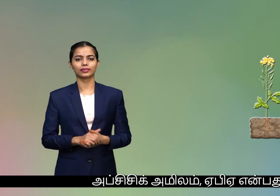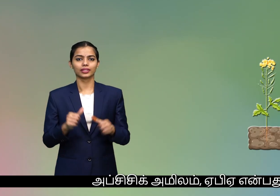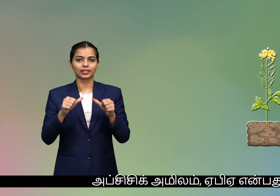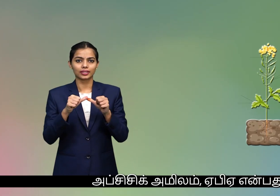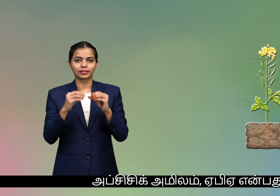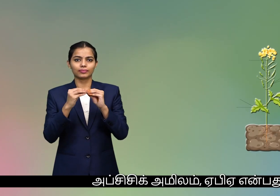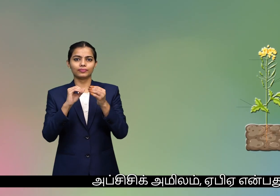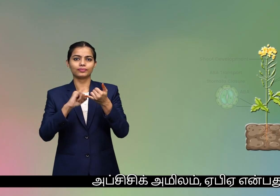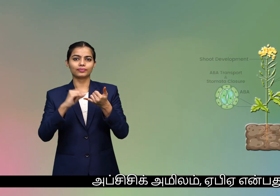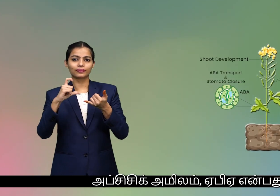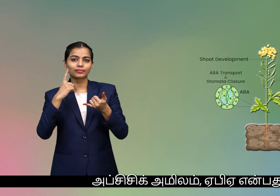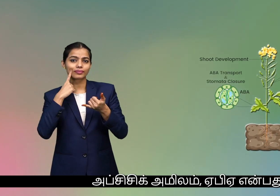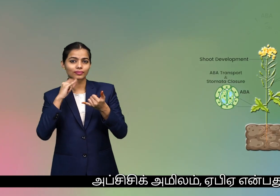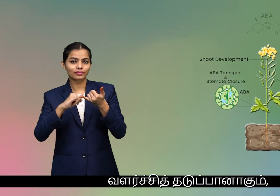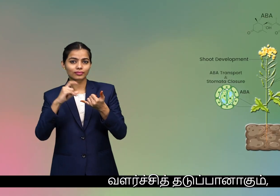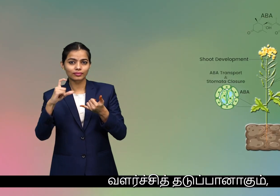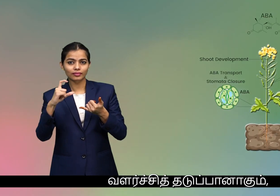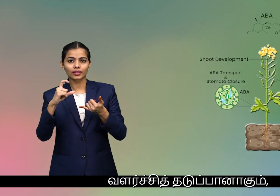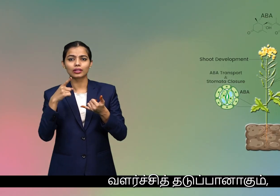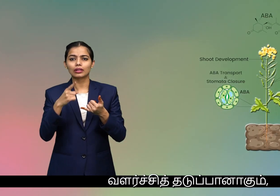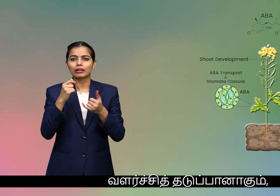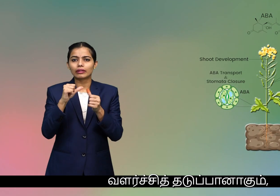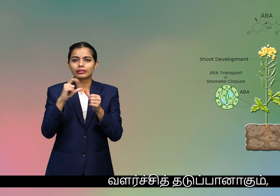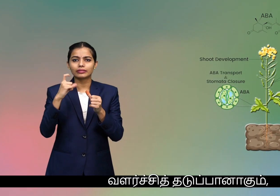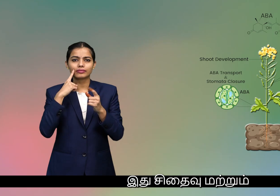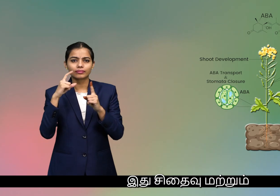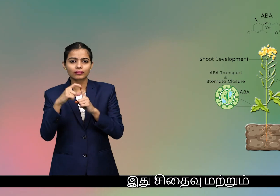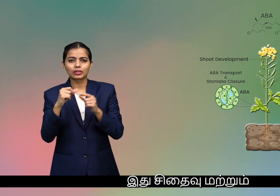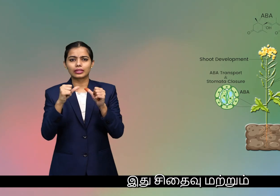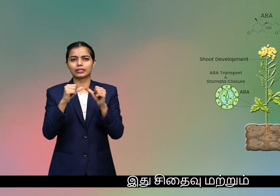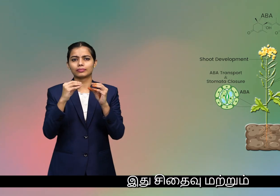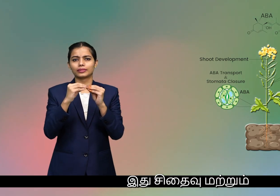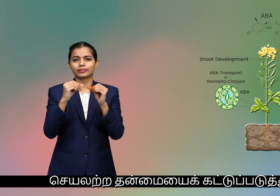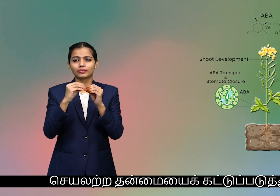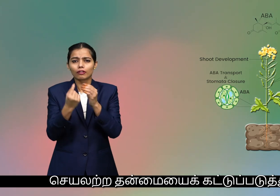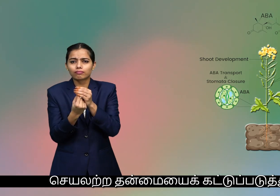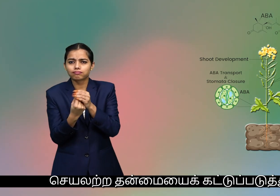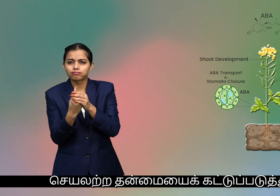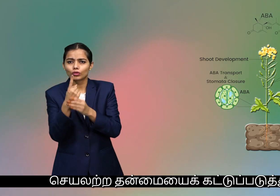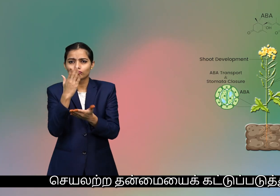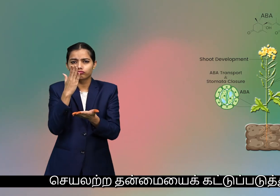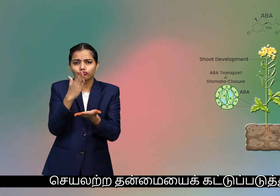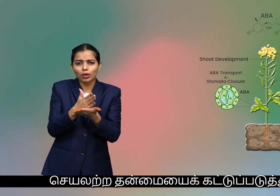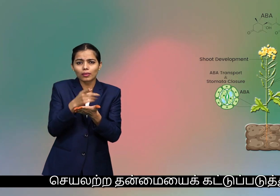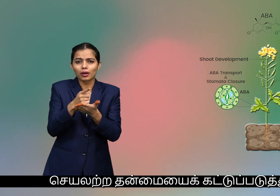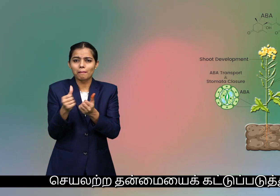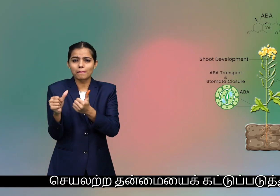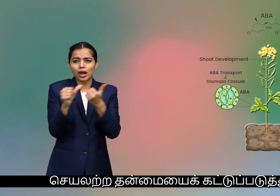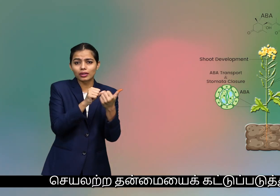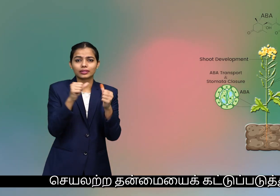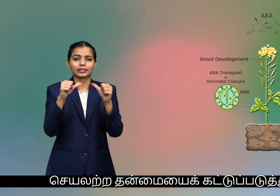அப்சிசிக் அமிலம் APA என்பது வளர்ச்சி தடுப்பான் ஆகும். இது சிதைவு மற்றும் செயலற்ற தன்மையை